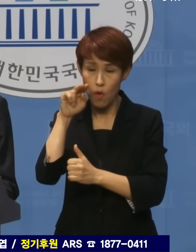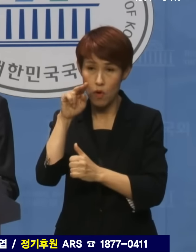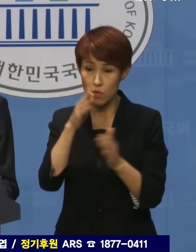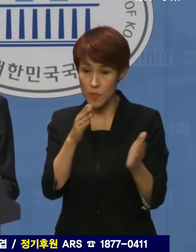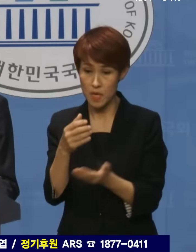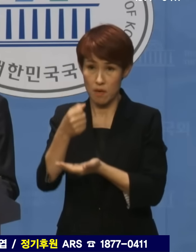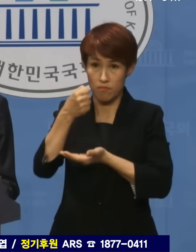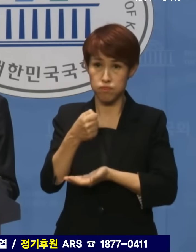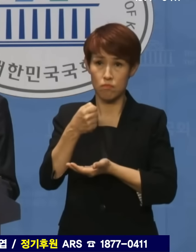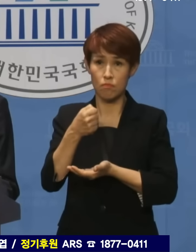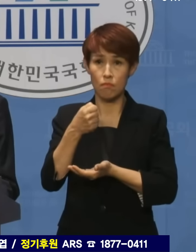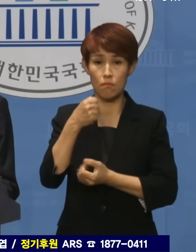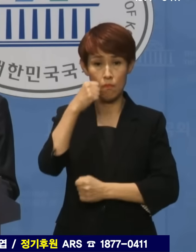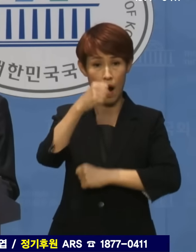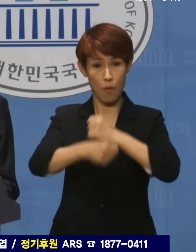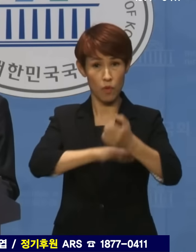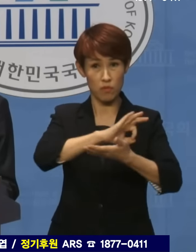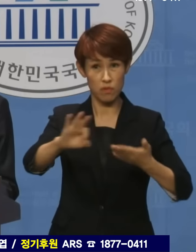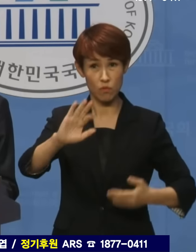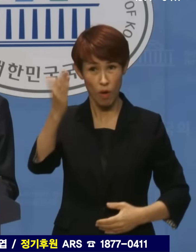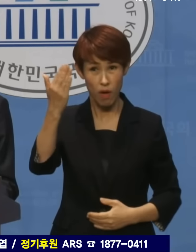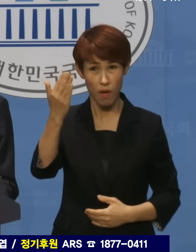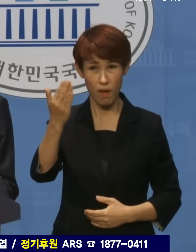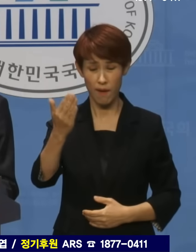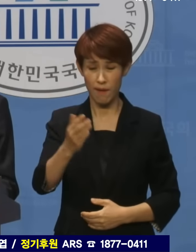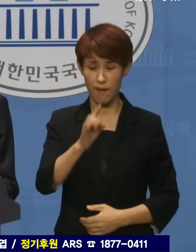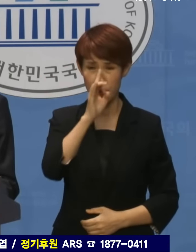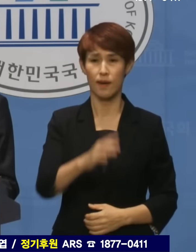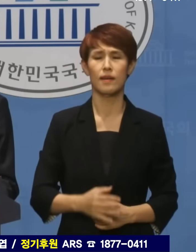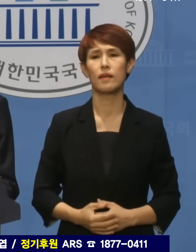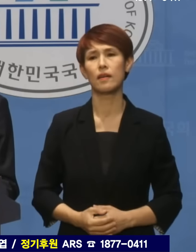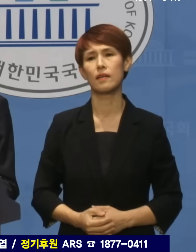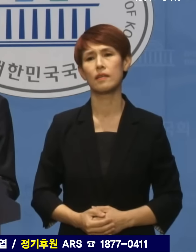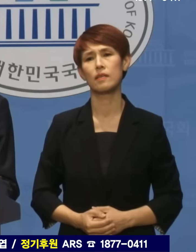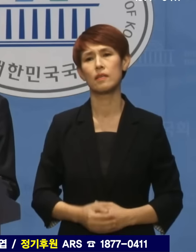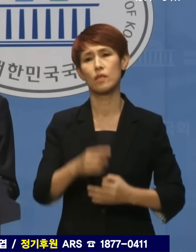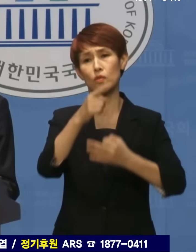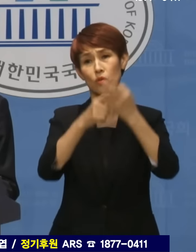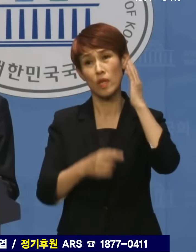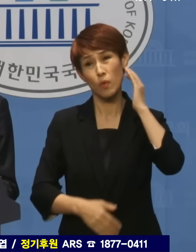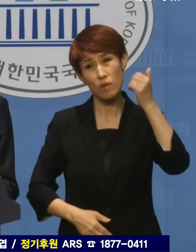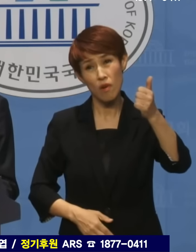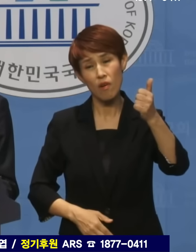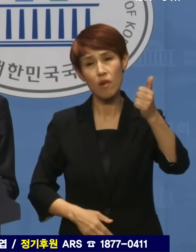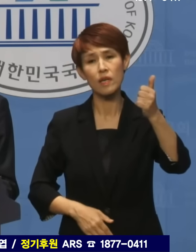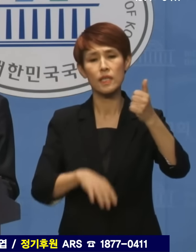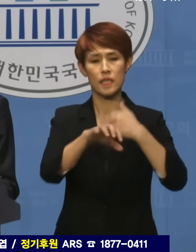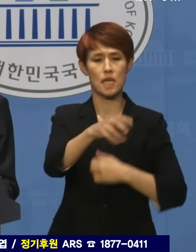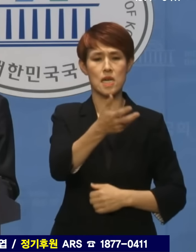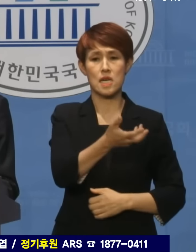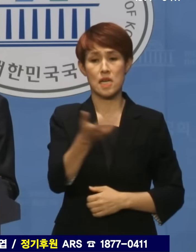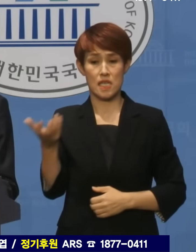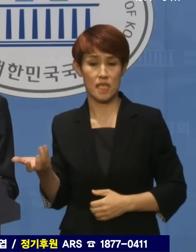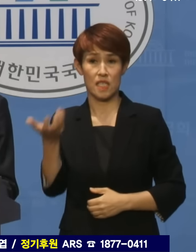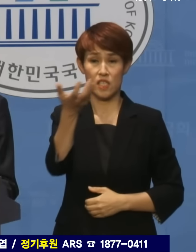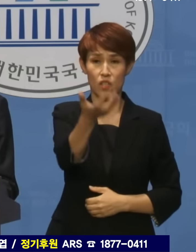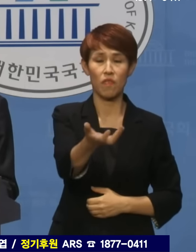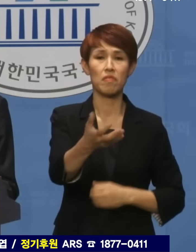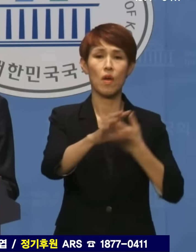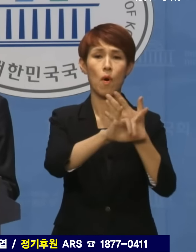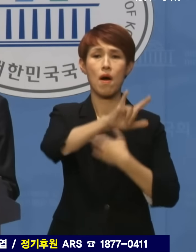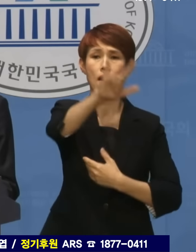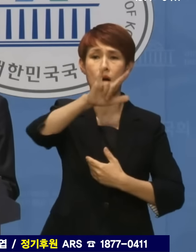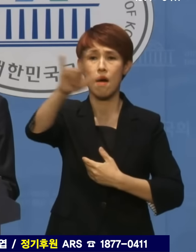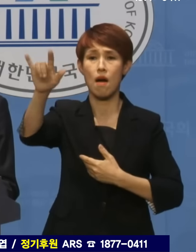예비비가 쌈짓돈으로 보였습니까 윤석 대통령은 대통령실 이전과 대통령 순방